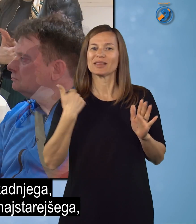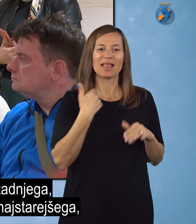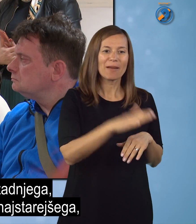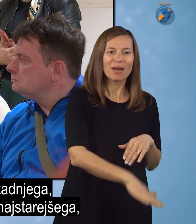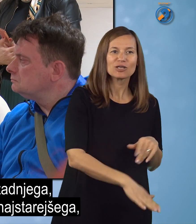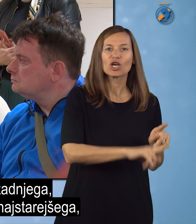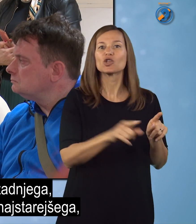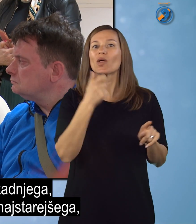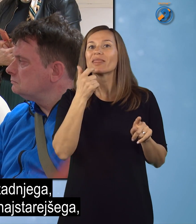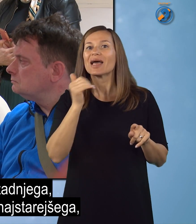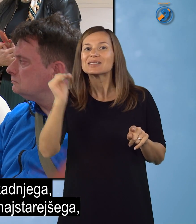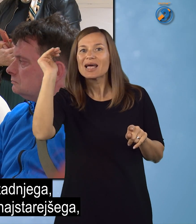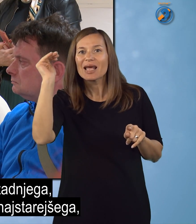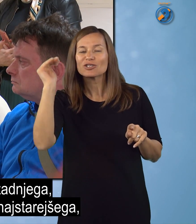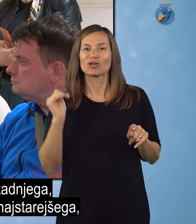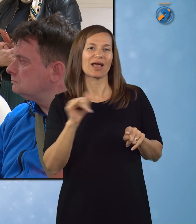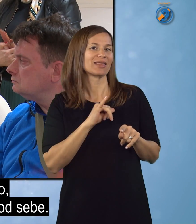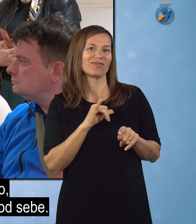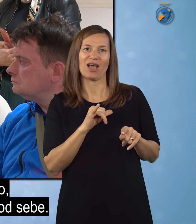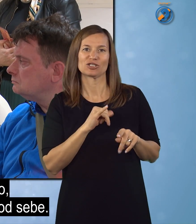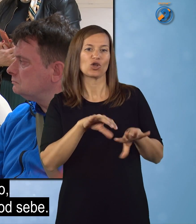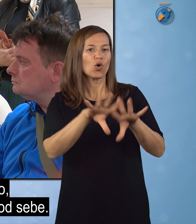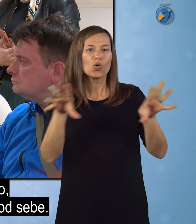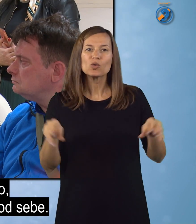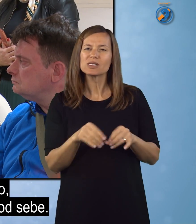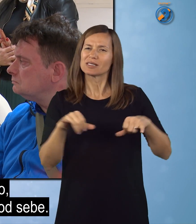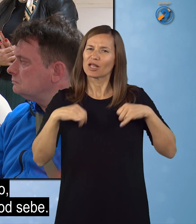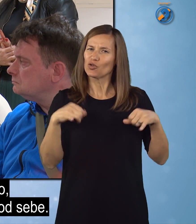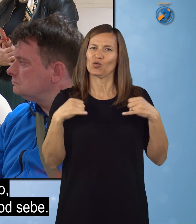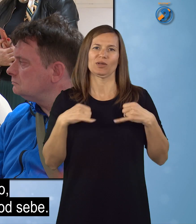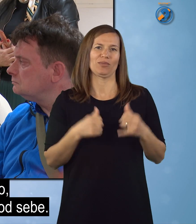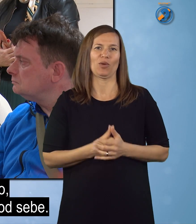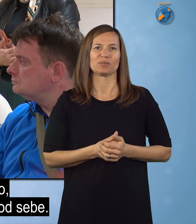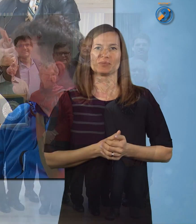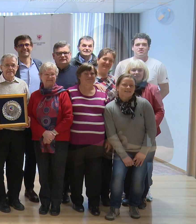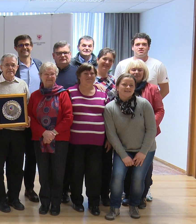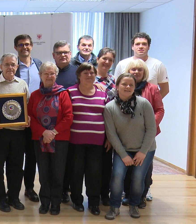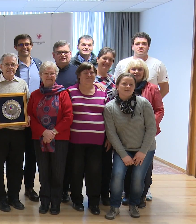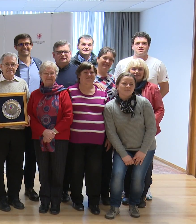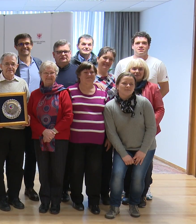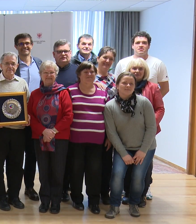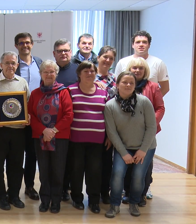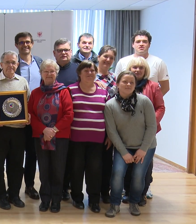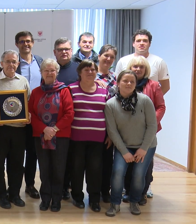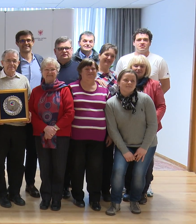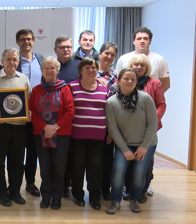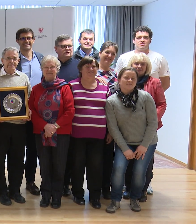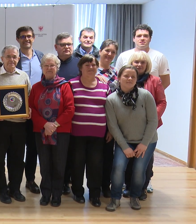od najmlajšega do najstarejšega. Ni važno, vsi damo vse od sebe.